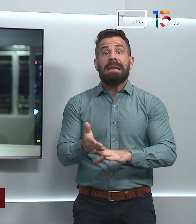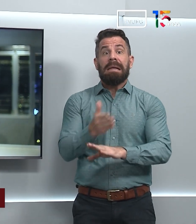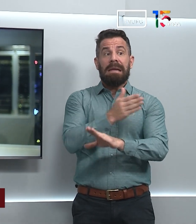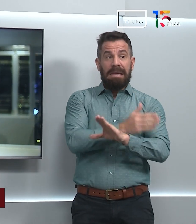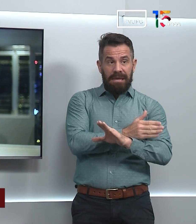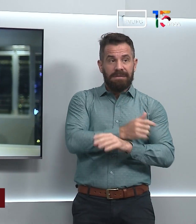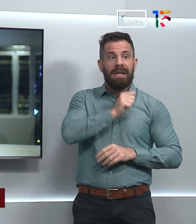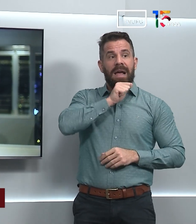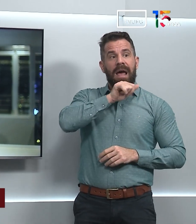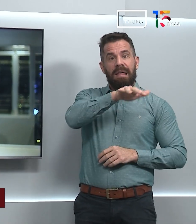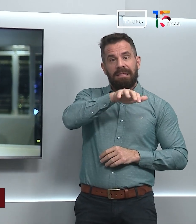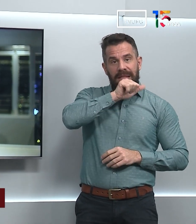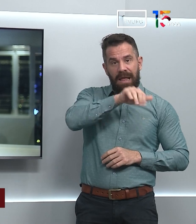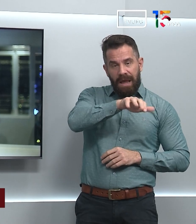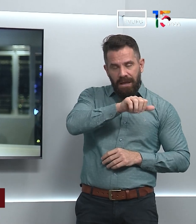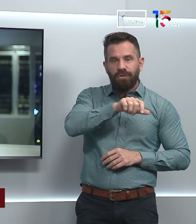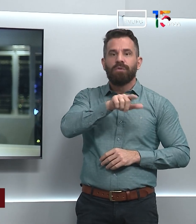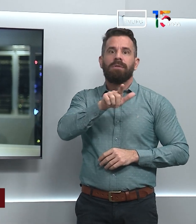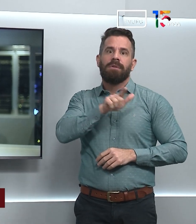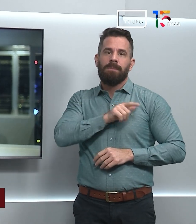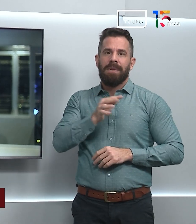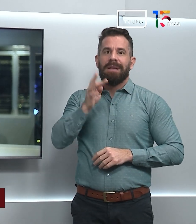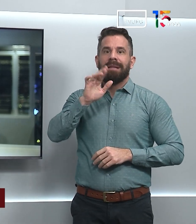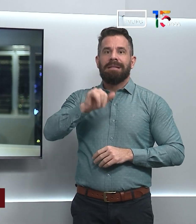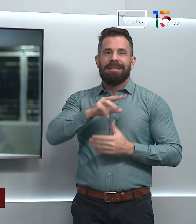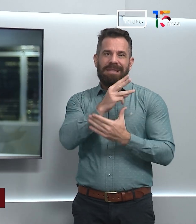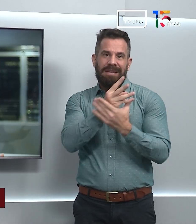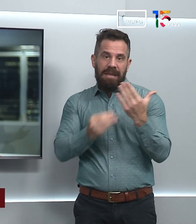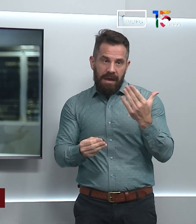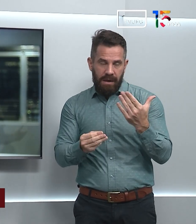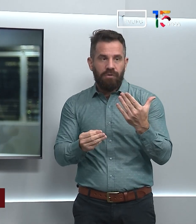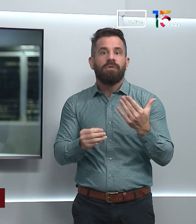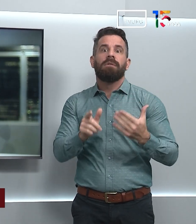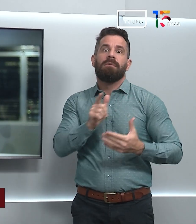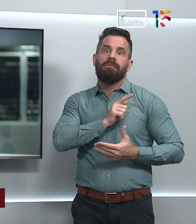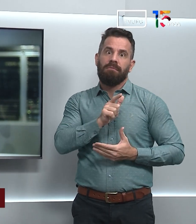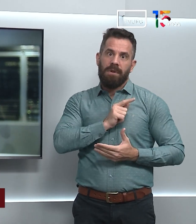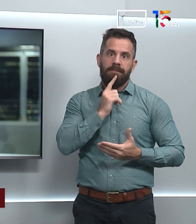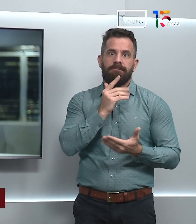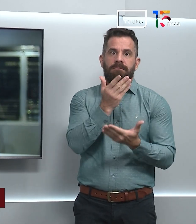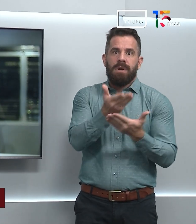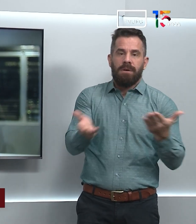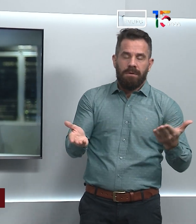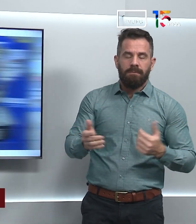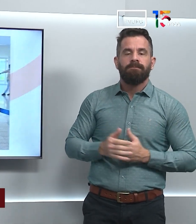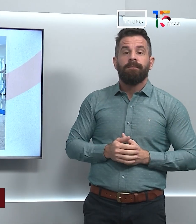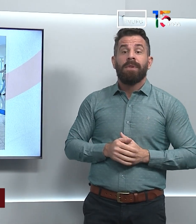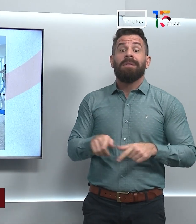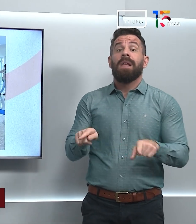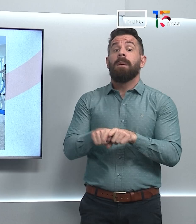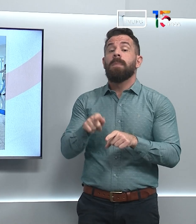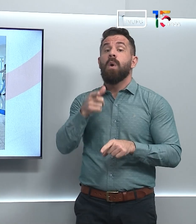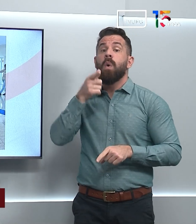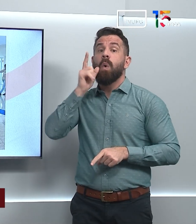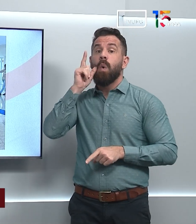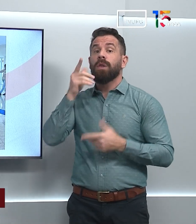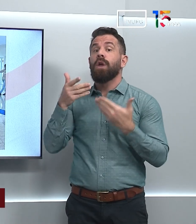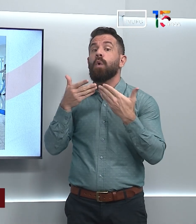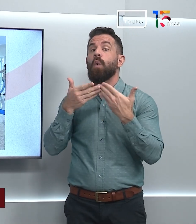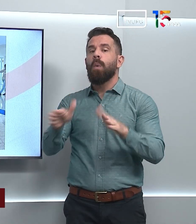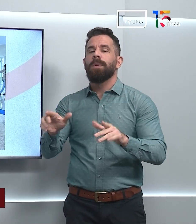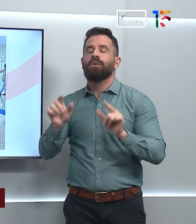Trindade haviam sido eliminados na fase de grupos. E por fim, mas não menos importante, ontem também começou